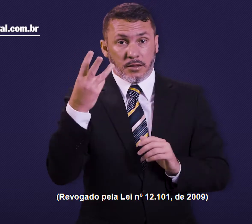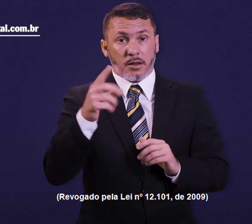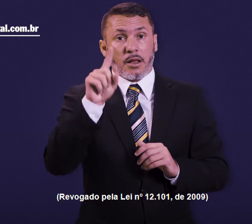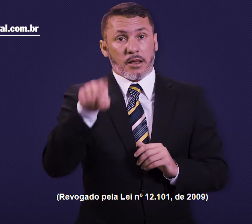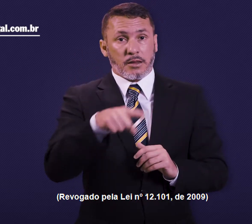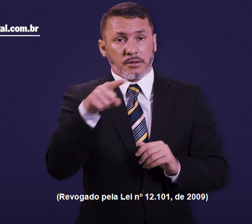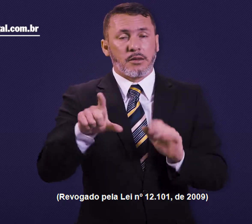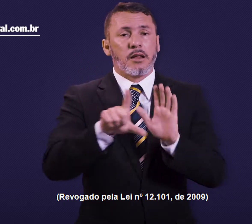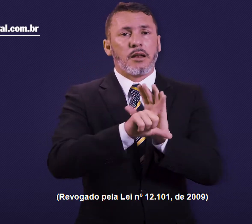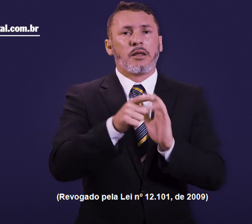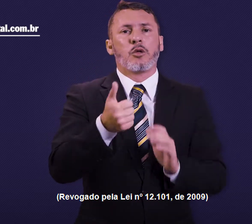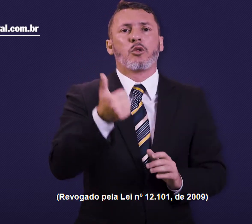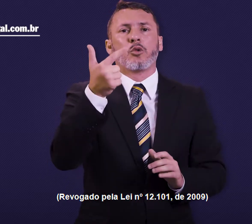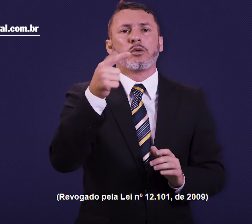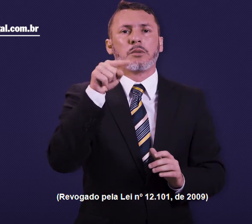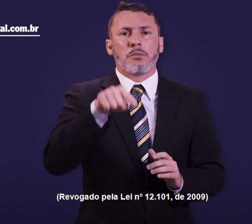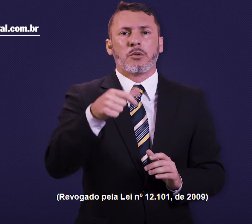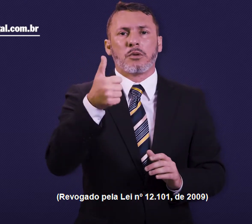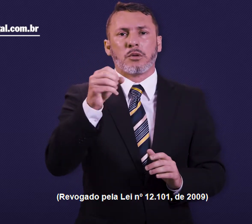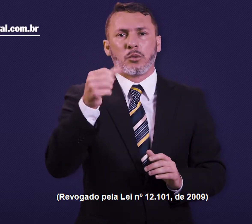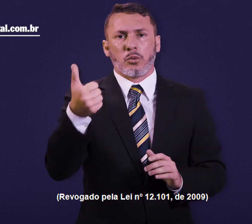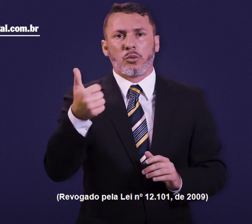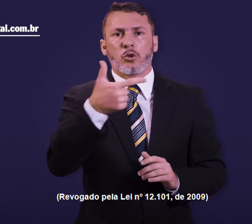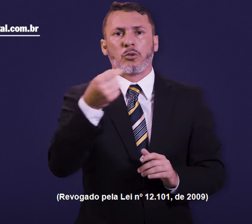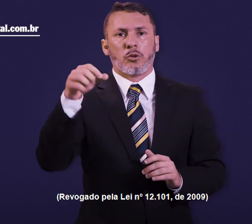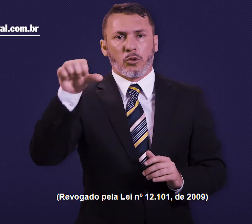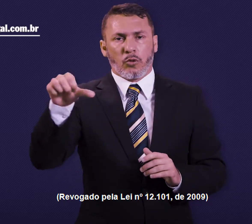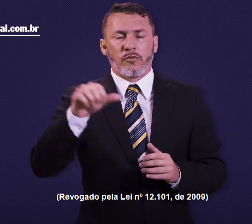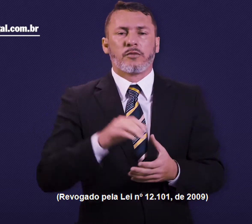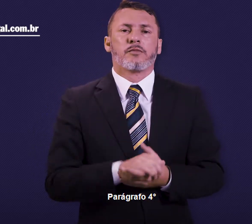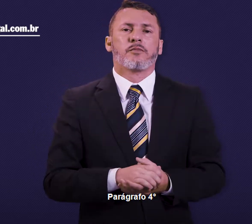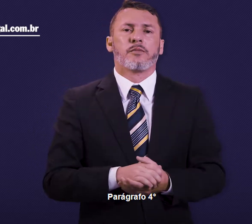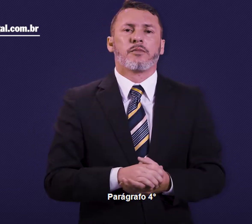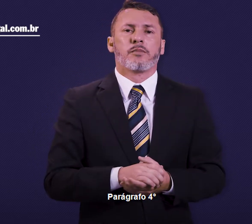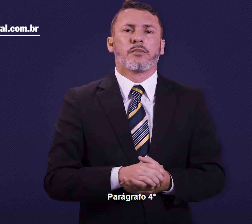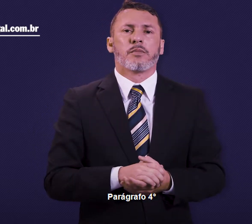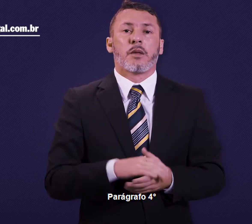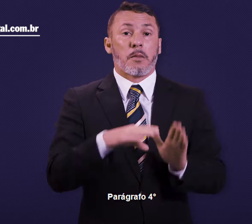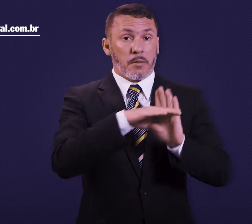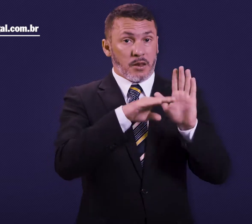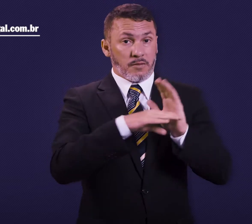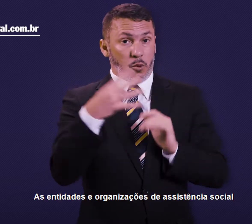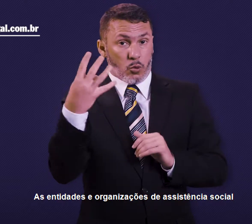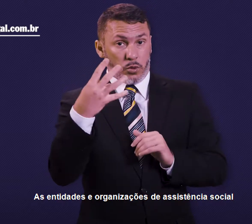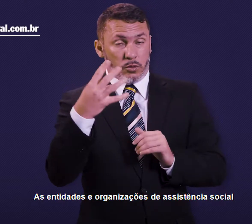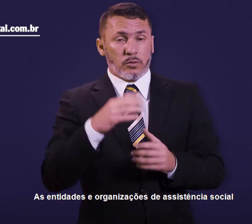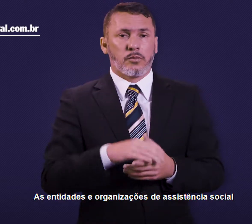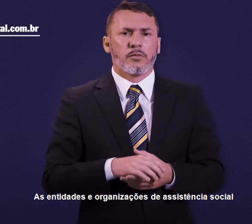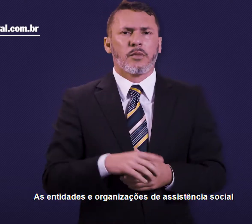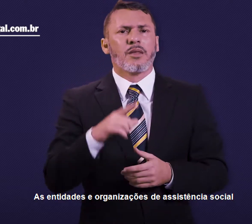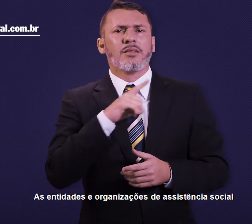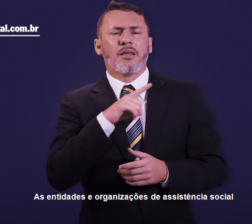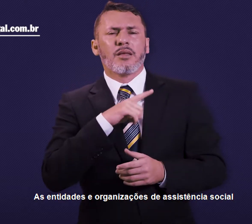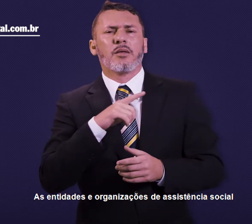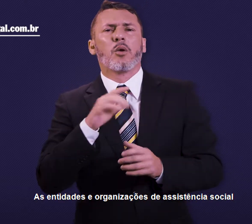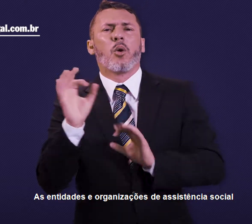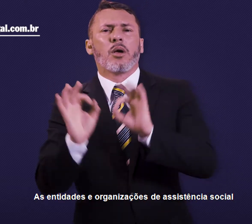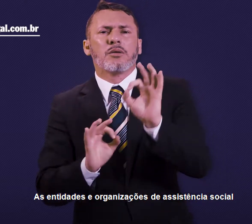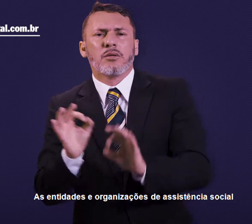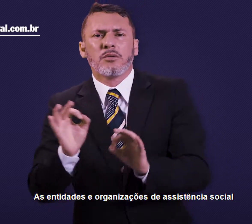pela Lei nº 12.101, de 2009. Parágrafo 4º. As entidades e organizações de